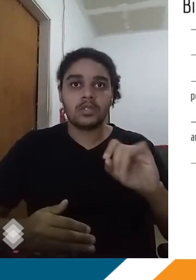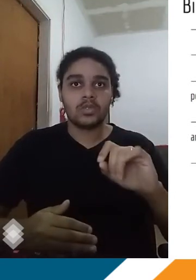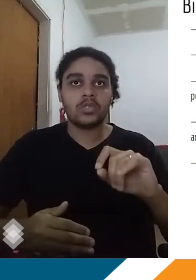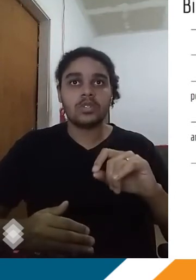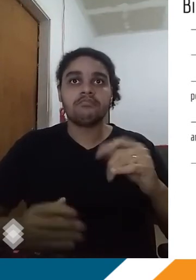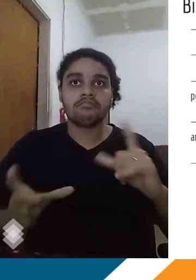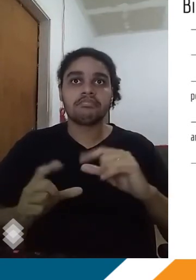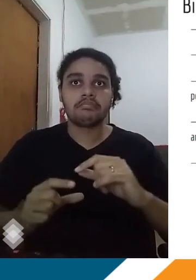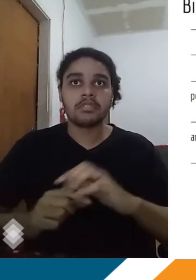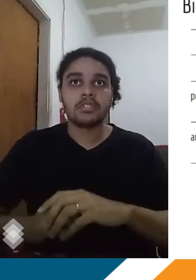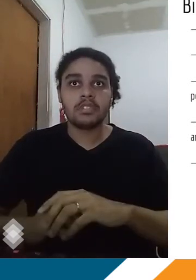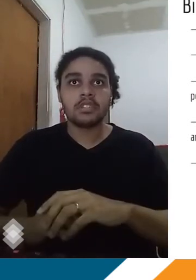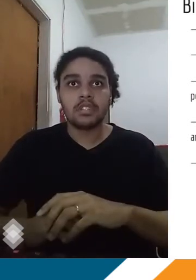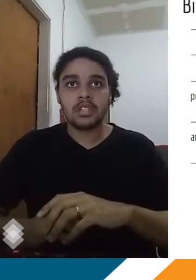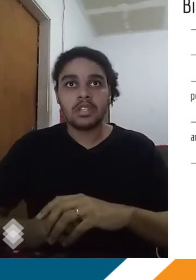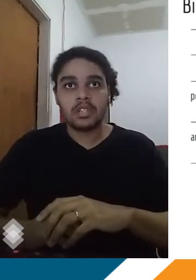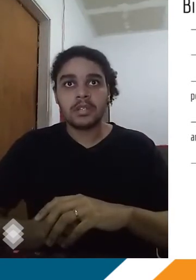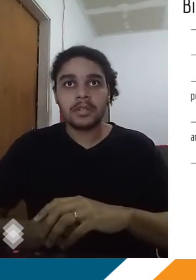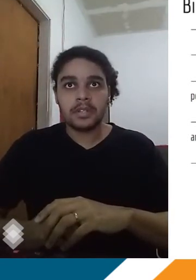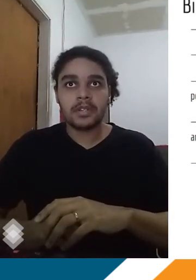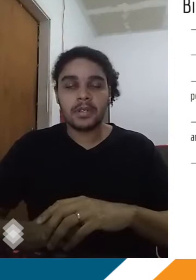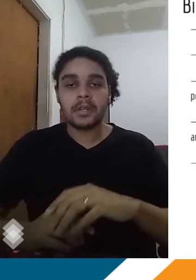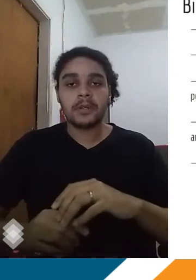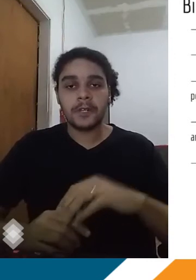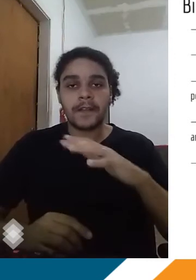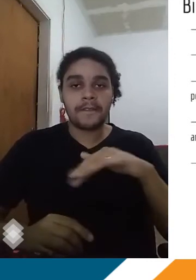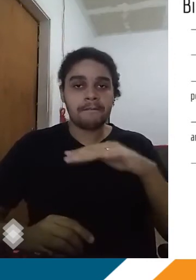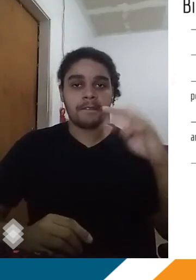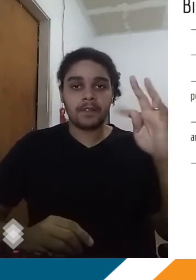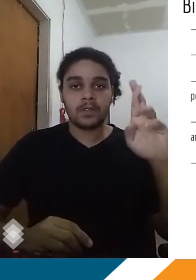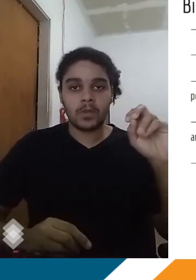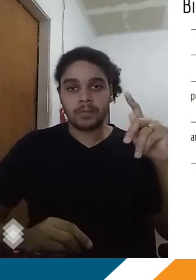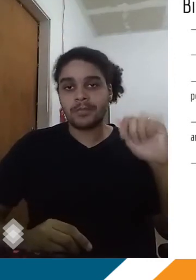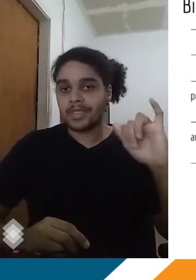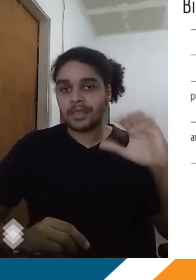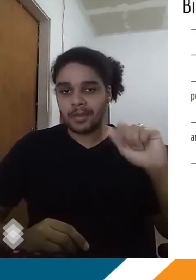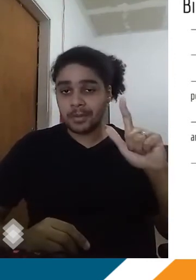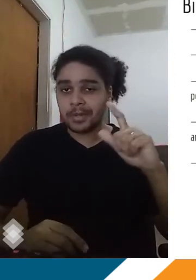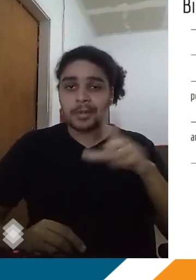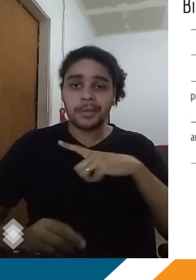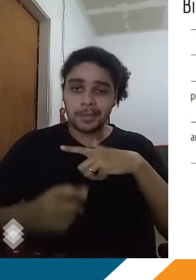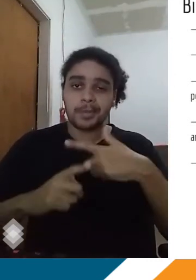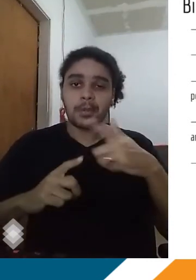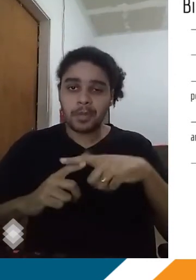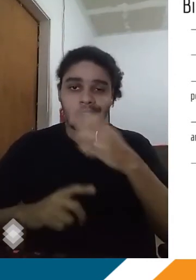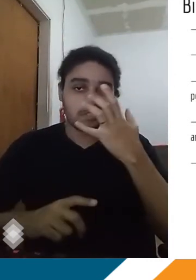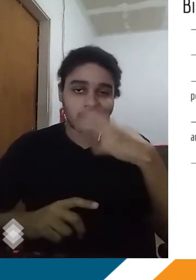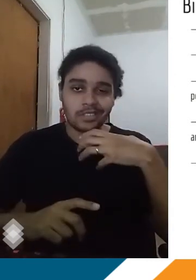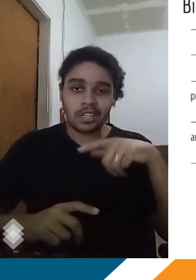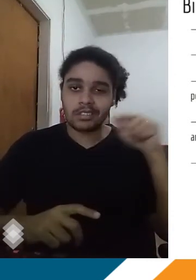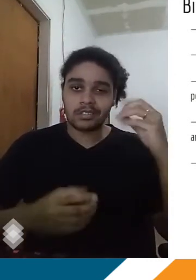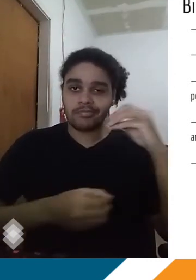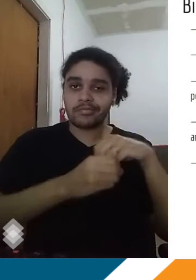aqueles solos que a gente vê, por exemplo, em ambientes tropicais. Bom, a gente tem um problema muito sério dentro